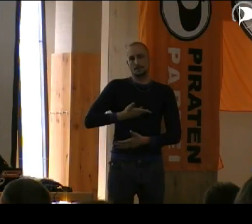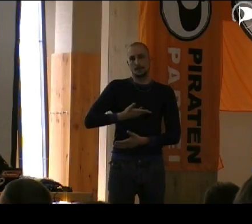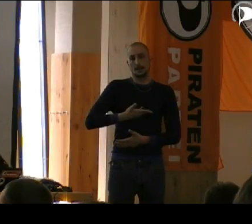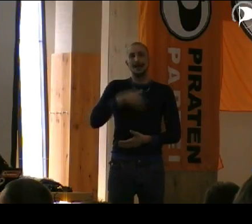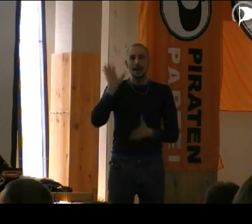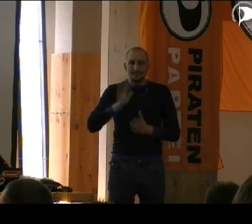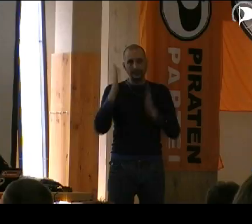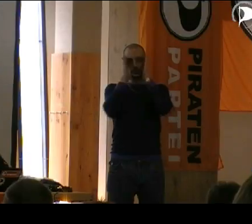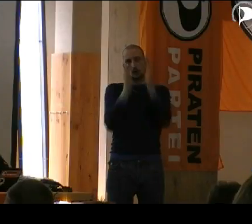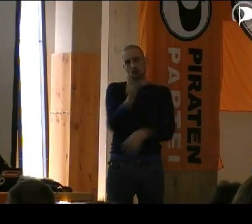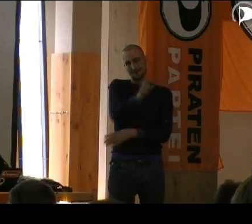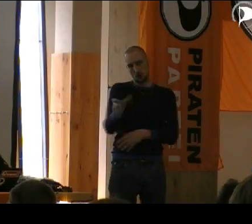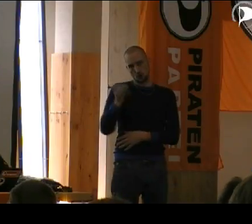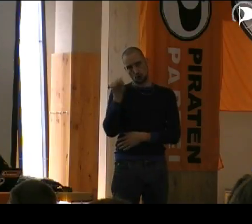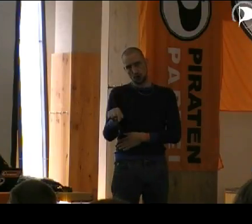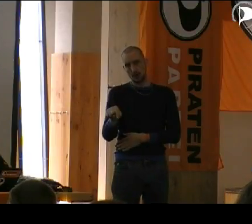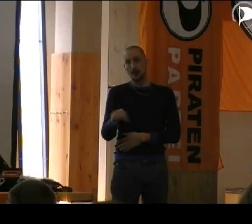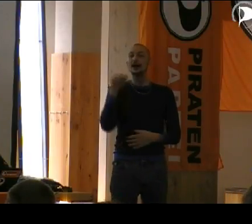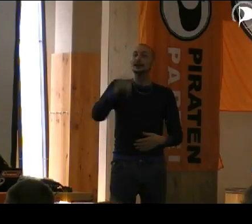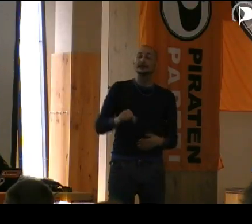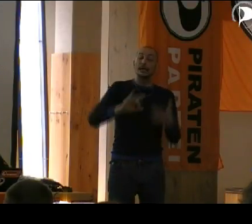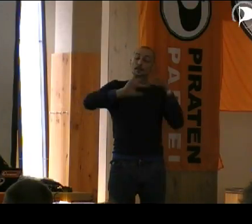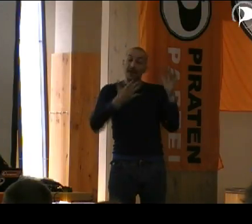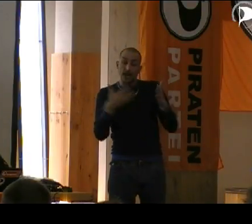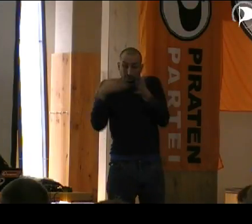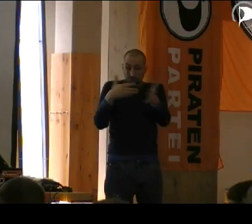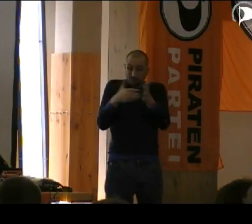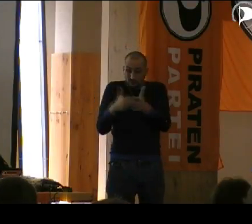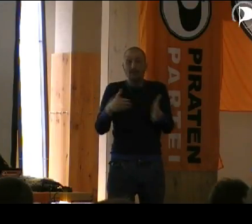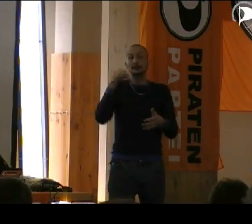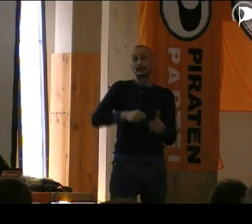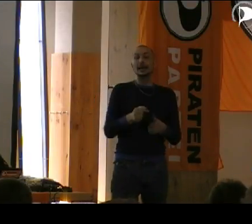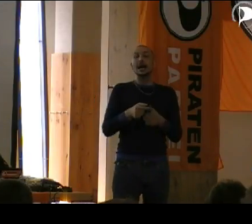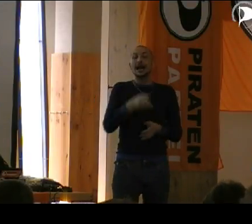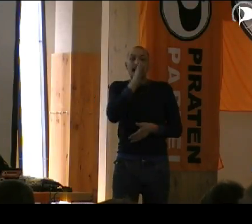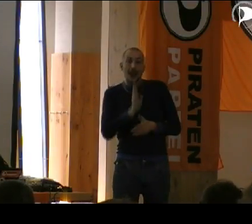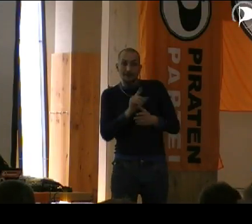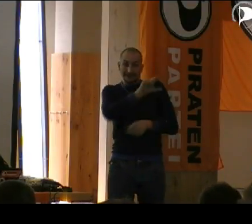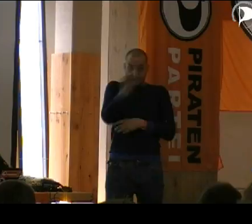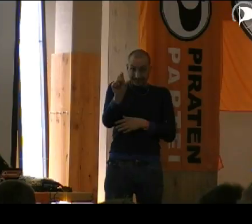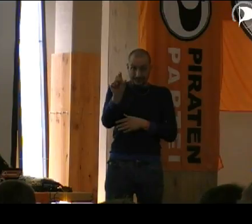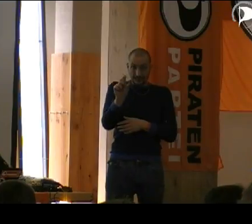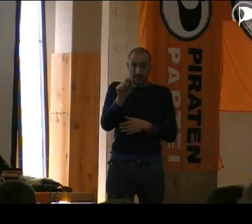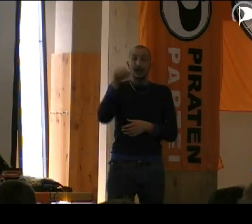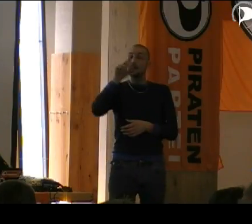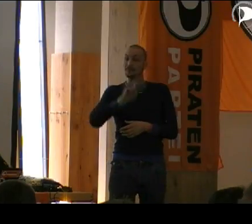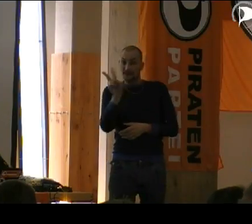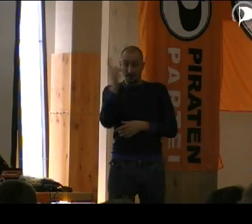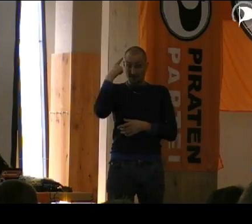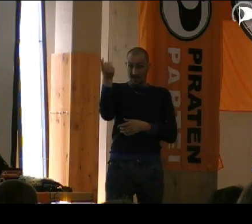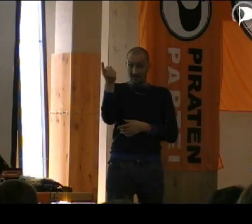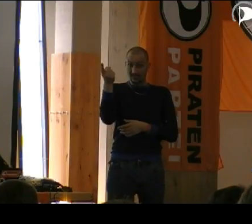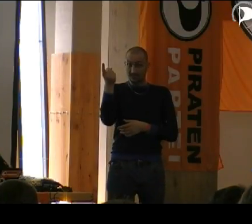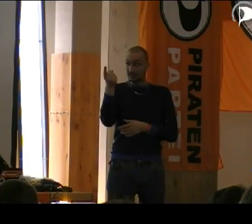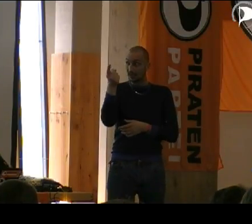misstrauen nehme die menge überwachung durch die geheimdienste wer weiß das sag ich immer wieder an